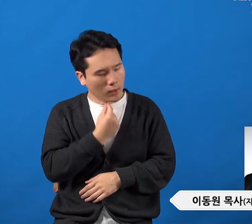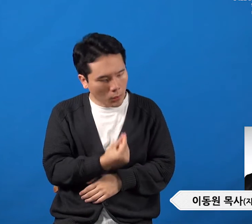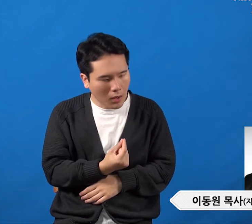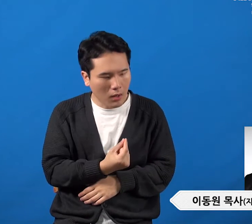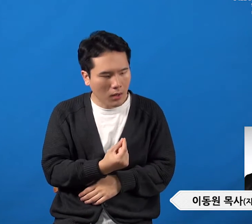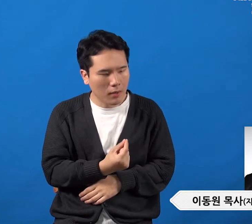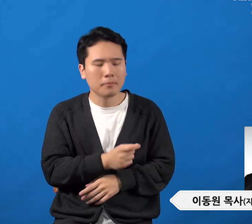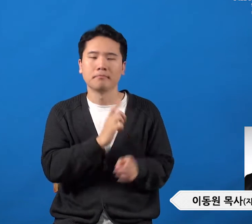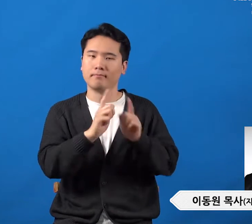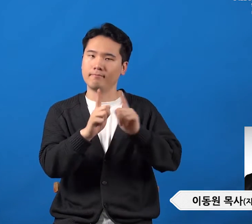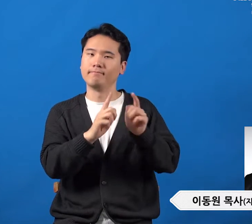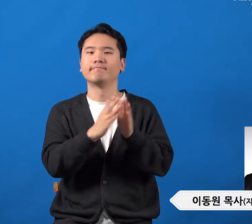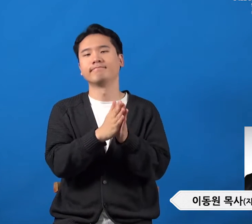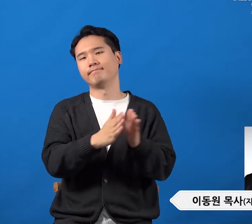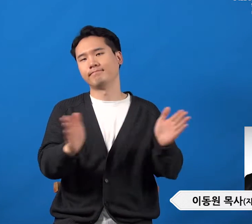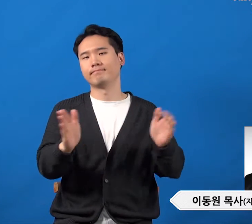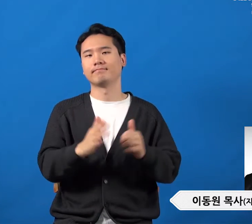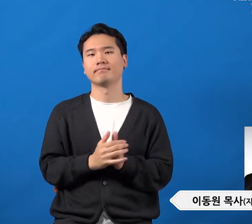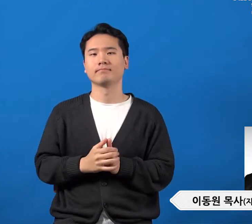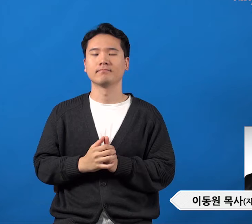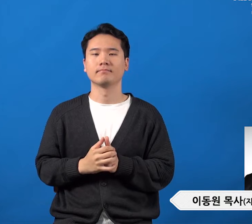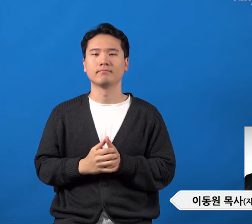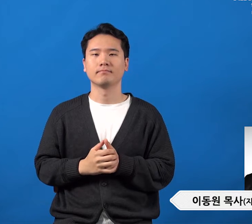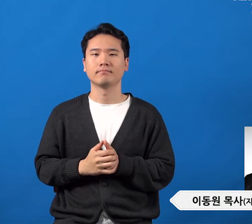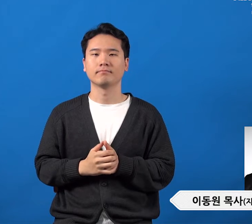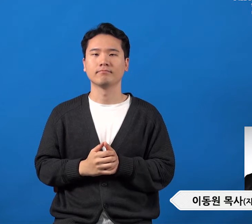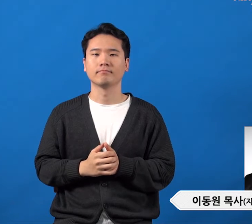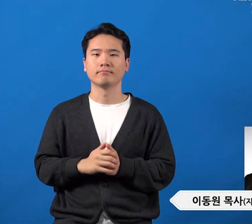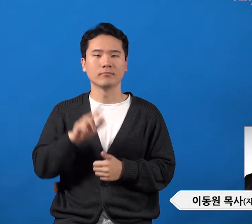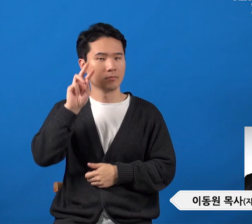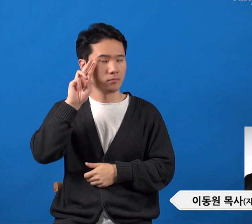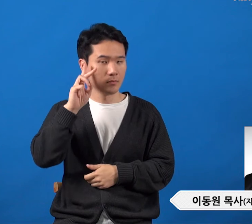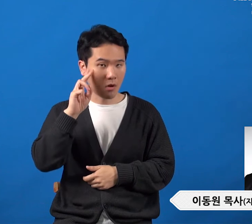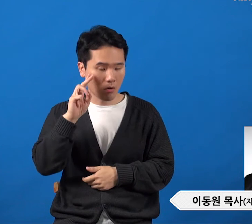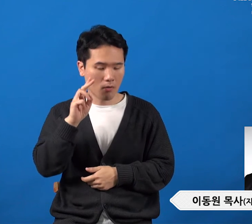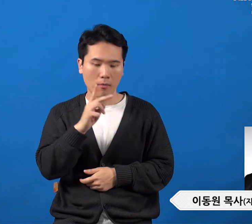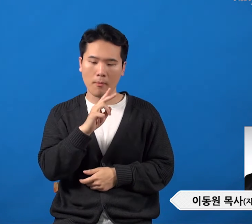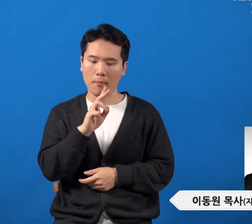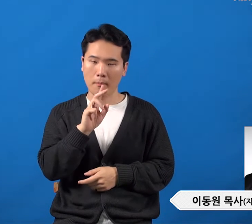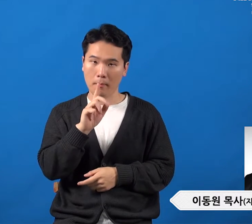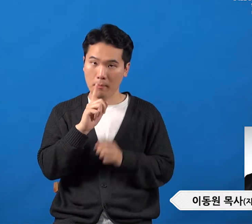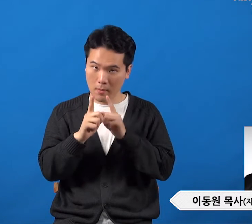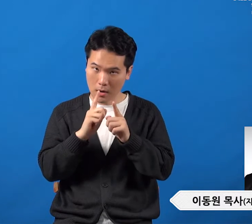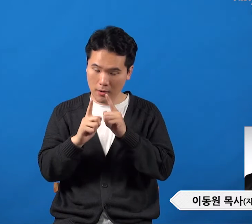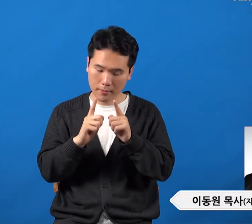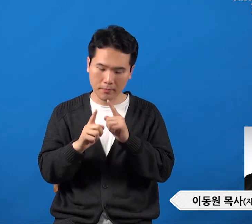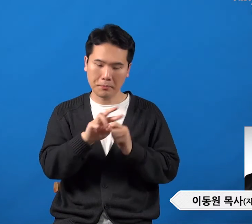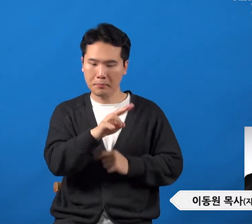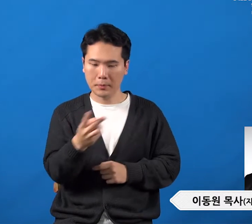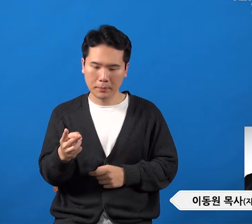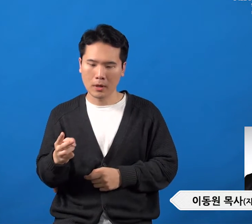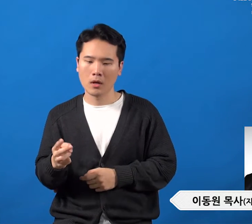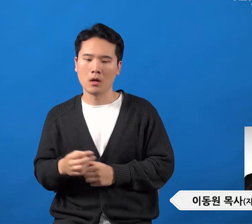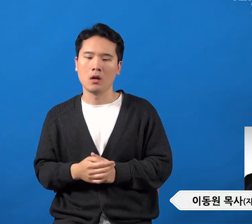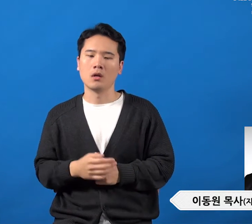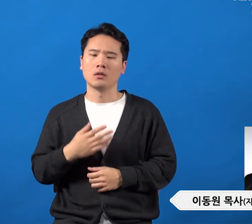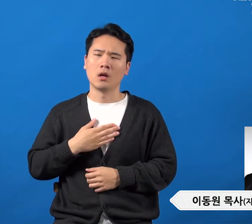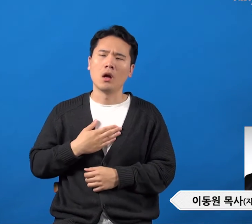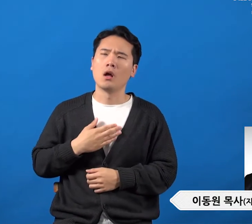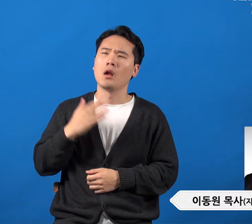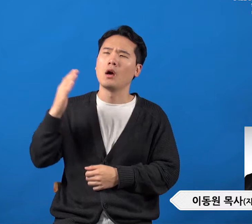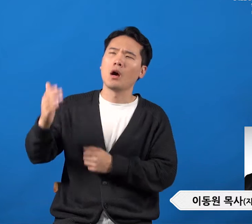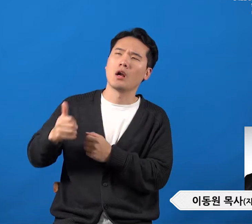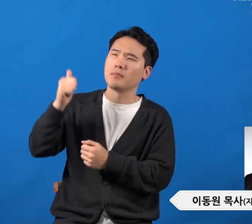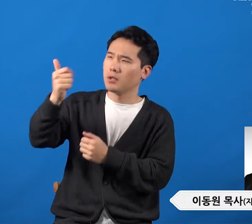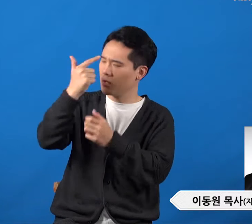원하노라라는 말로 시작해요. 원하노라. 영어에 보시면 May it be 혹은 I pray